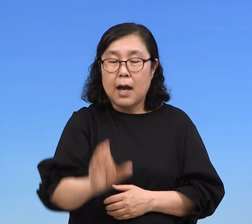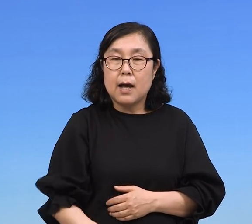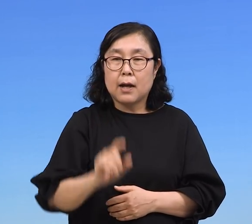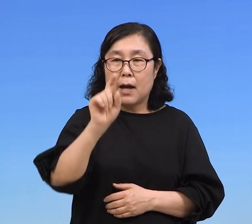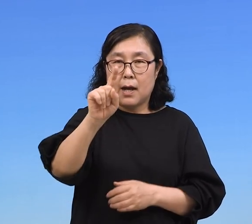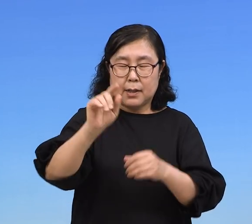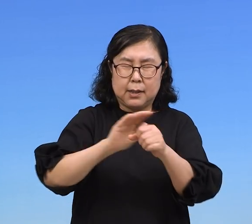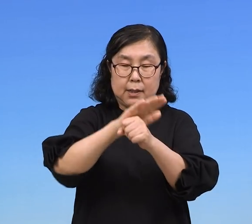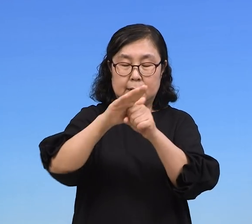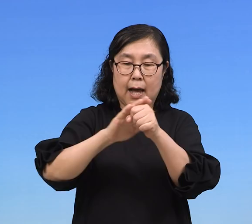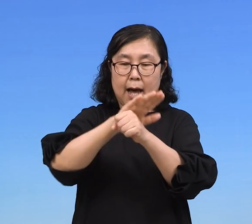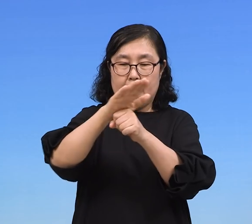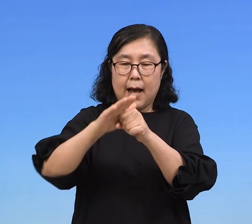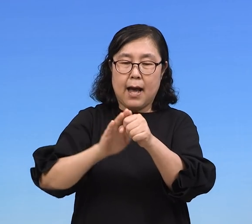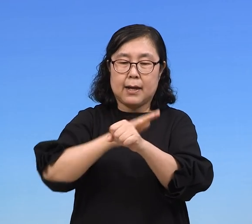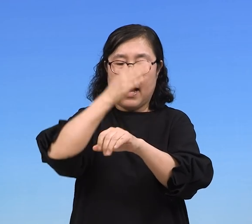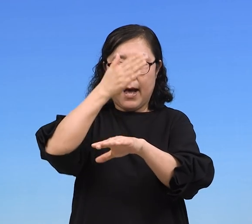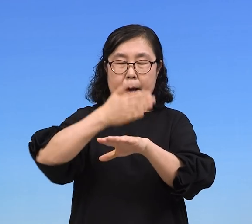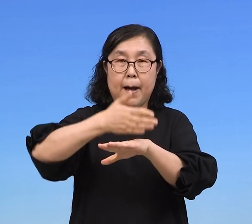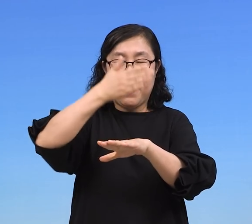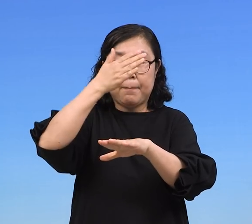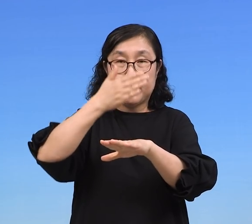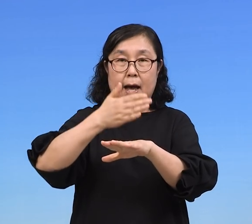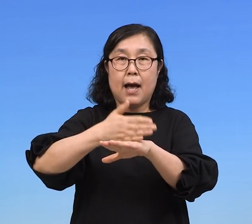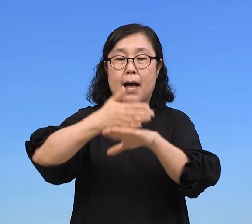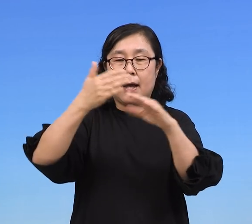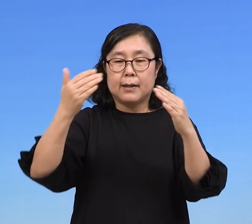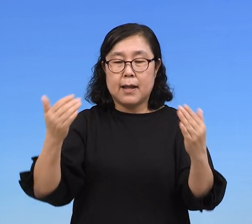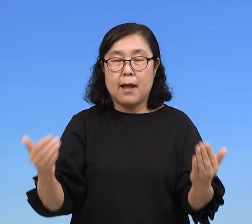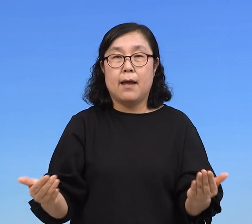십자가 그 사랑 감사하네,